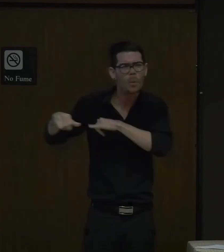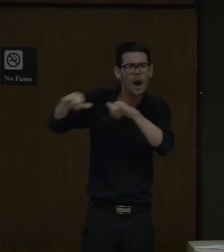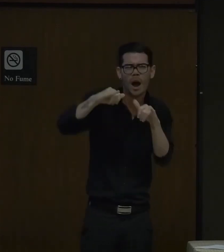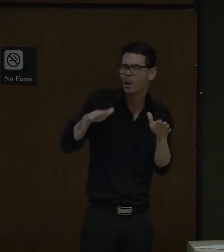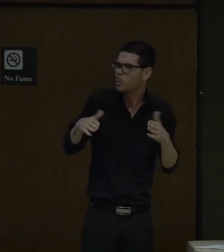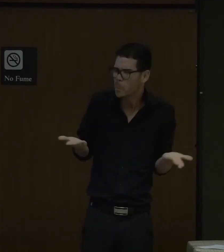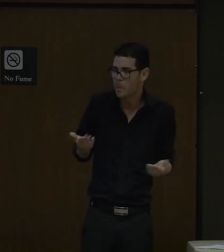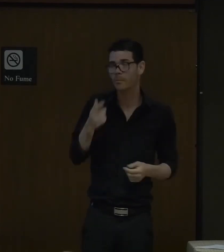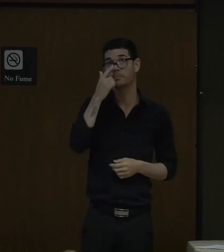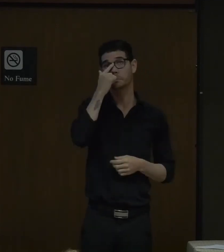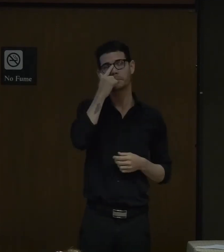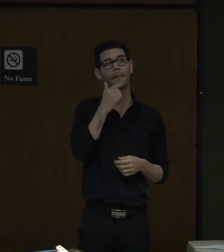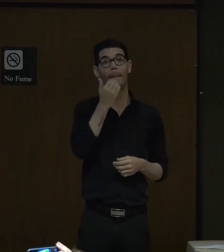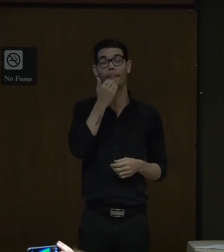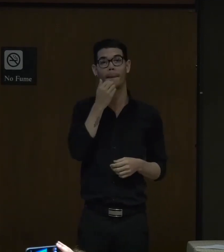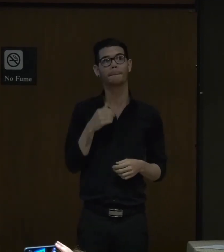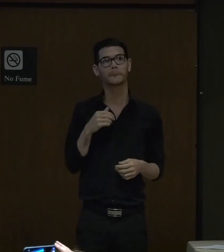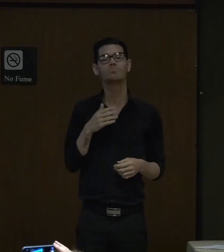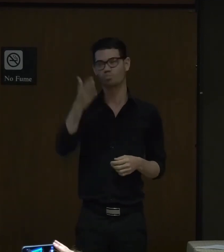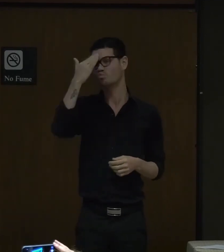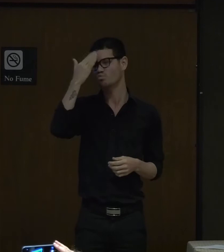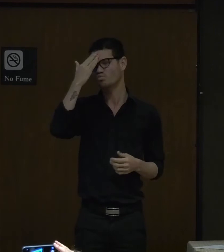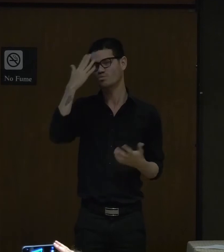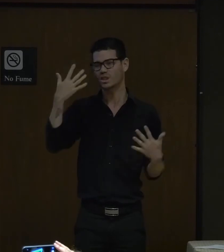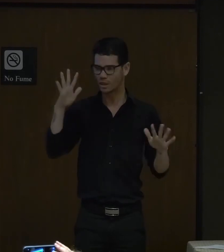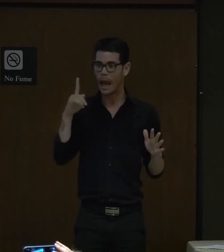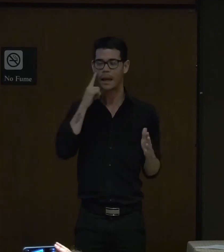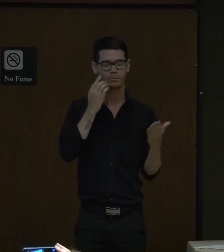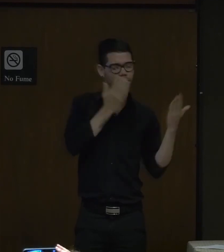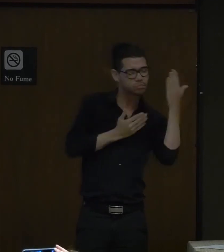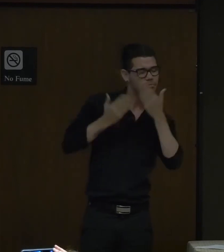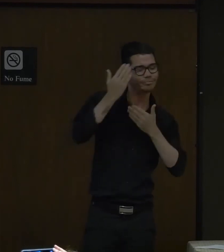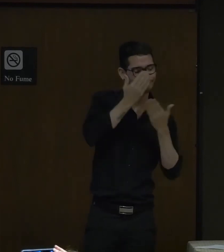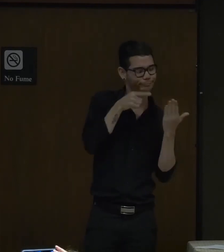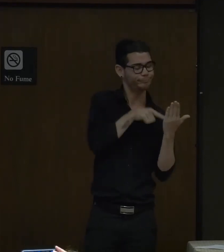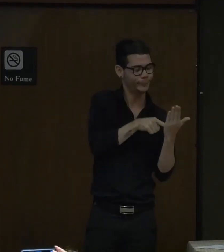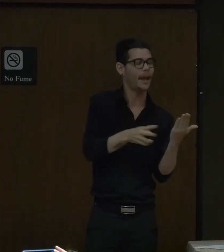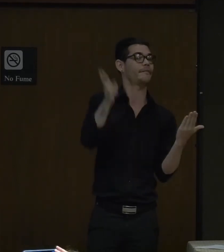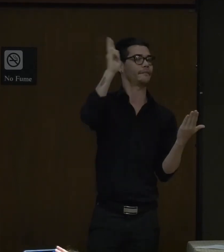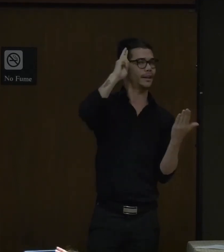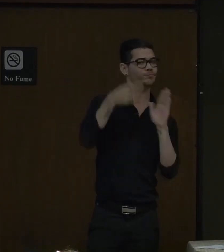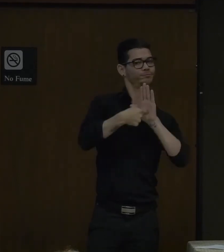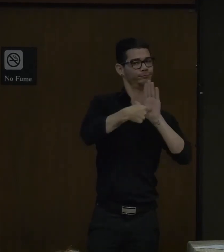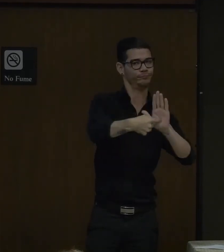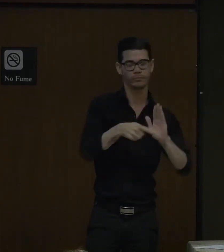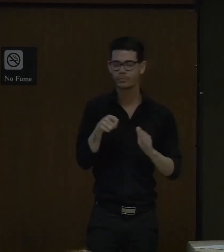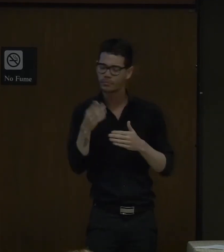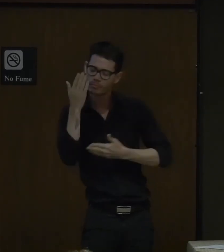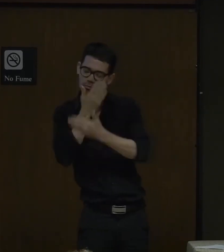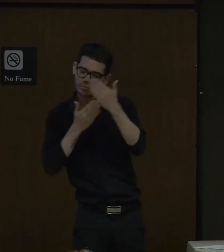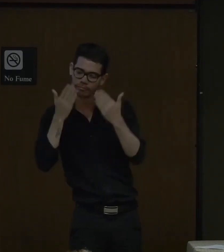Por ejemplo, una cosa que se sabe, que se ha demostrado con muchos estudios, con mucha evidencia